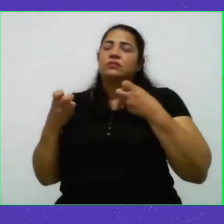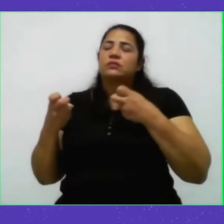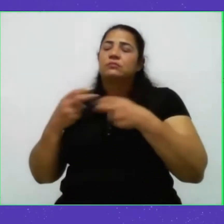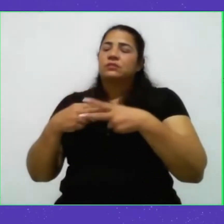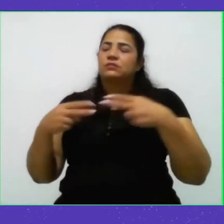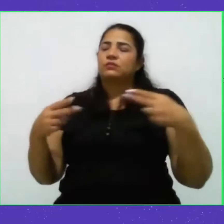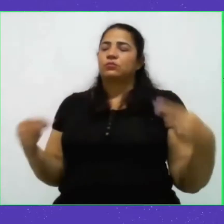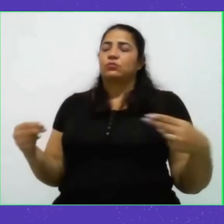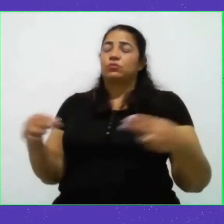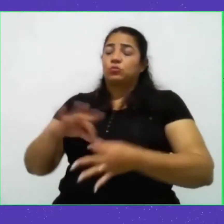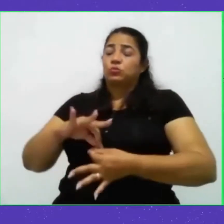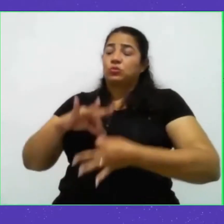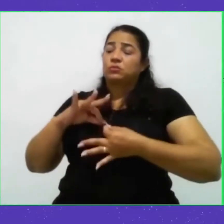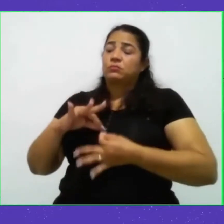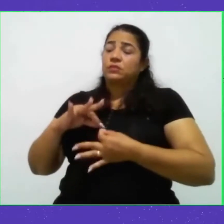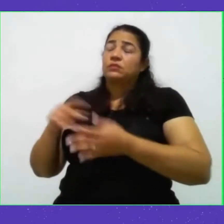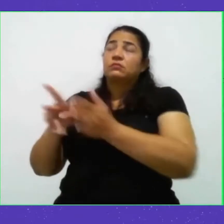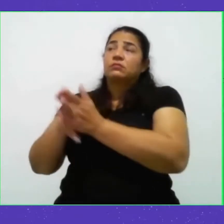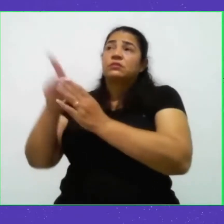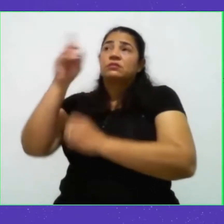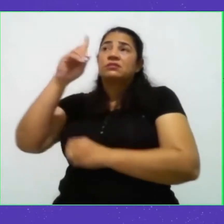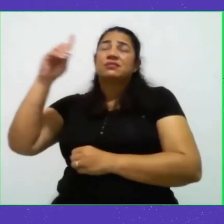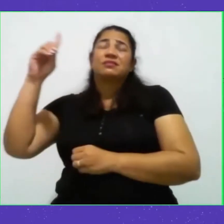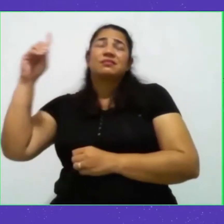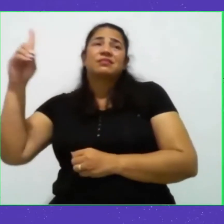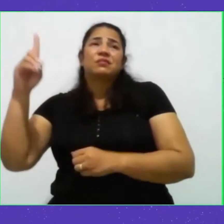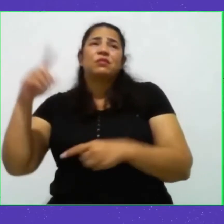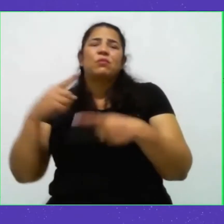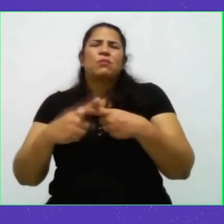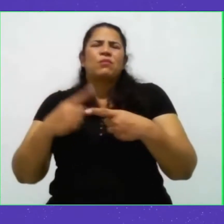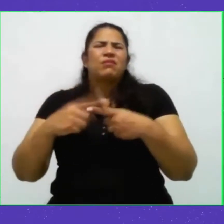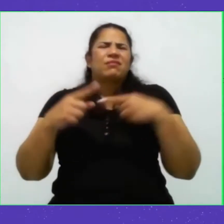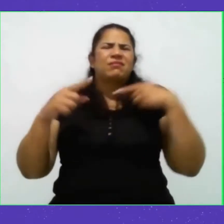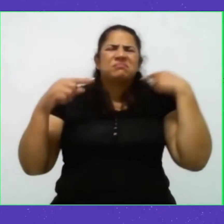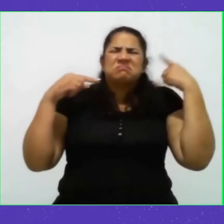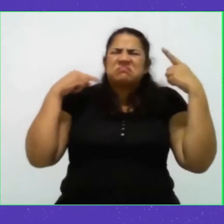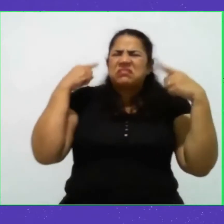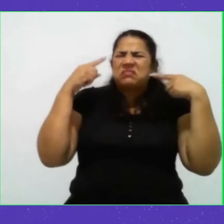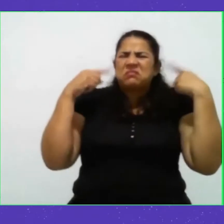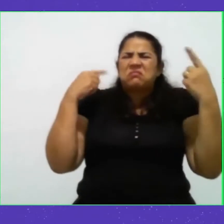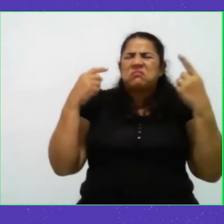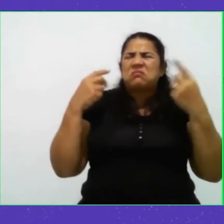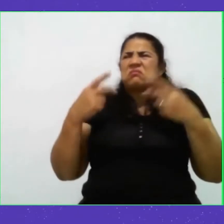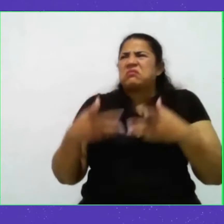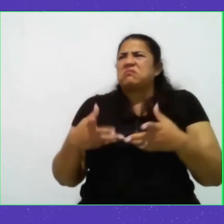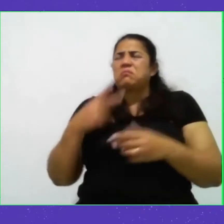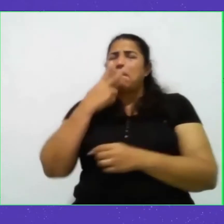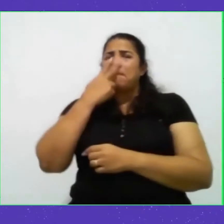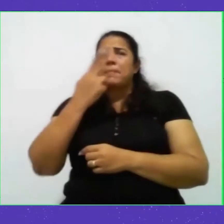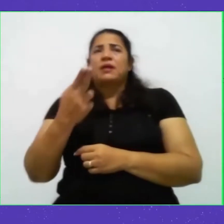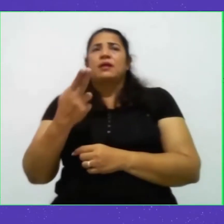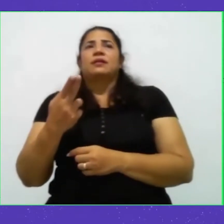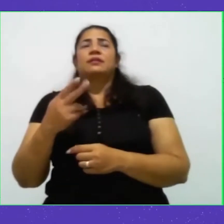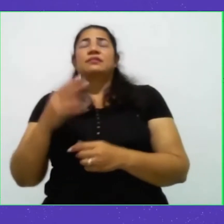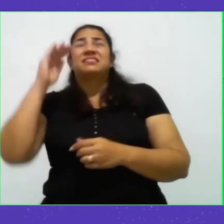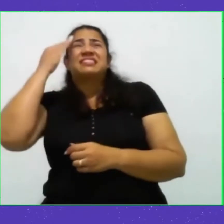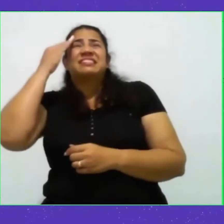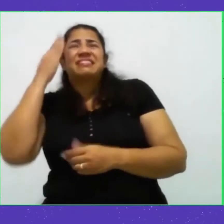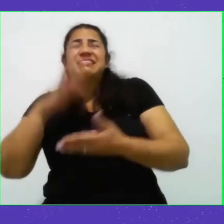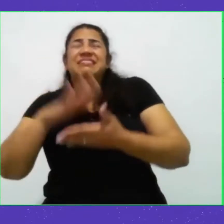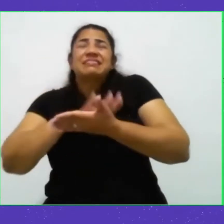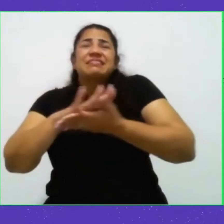não pode entendê-las, porque elas se discernem espiritualmente. Nós não podemos ser